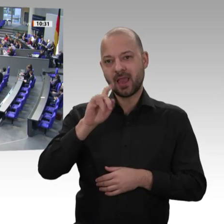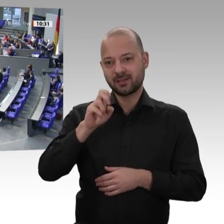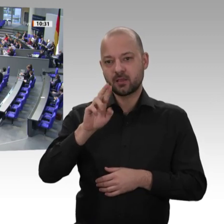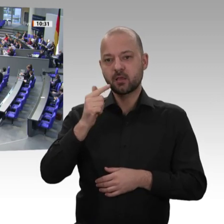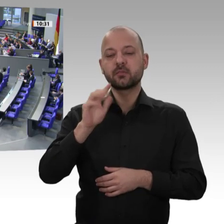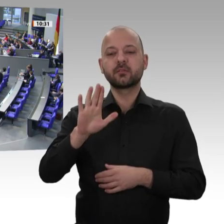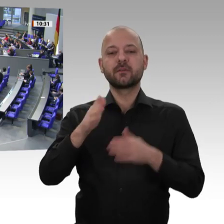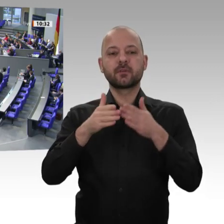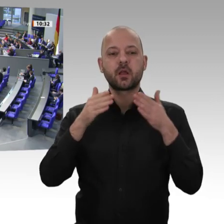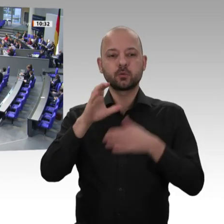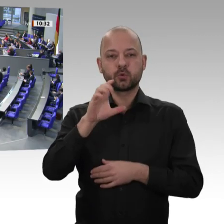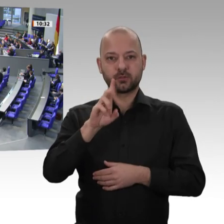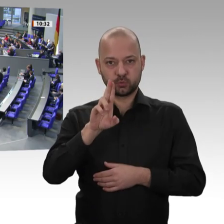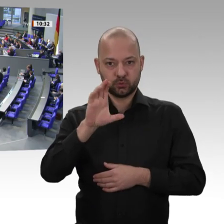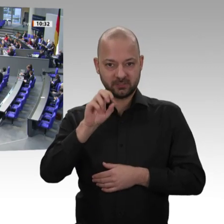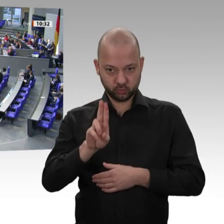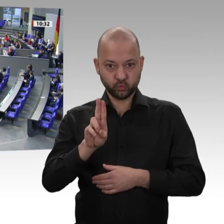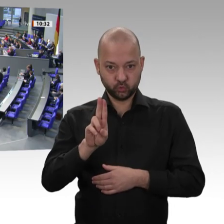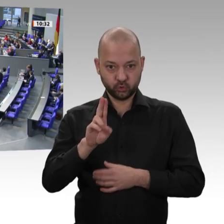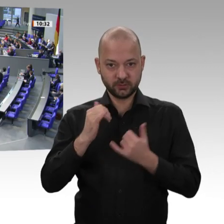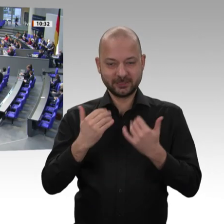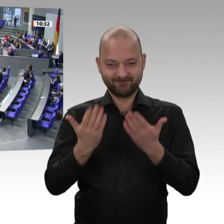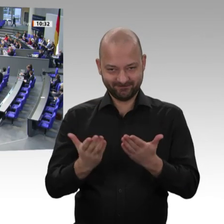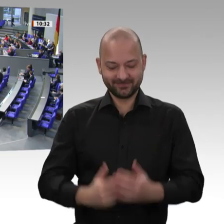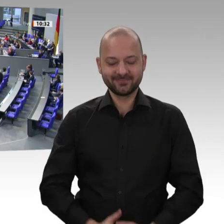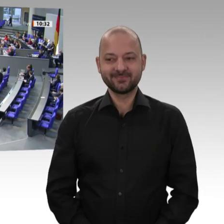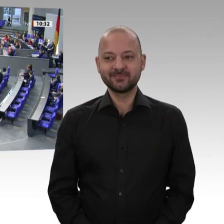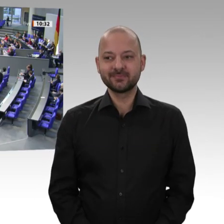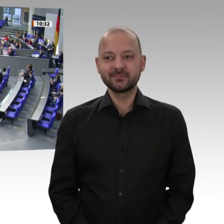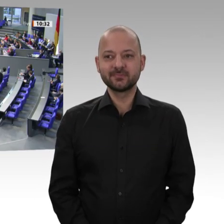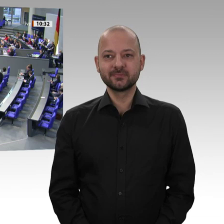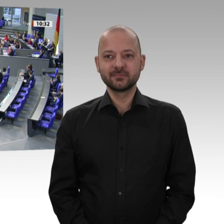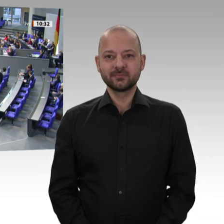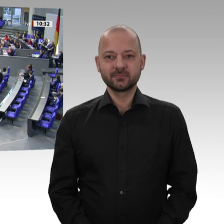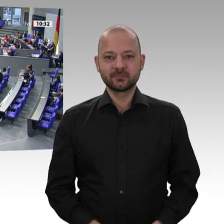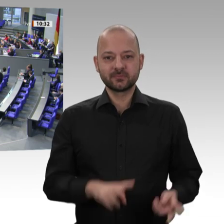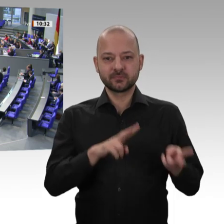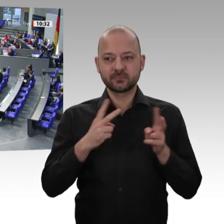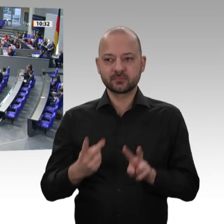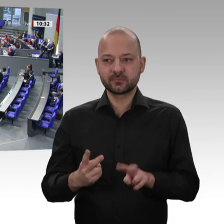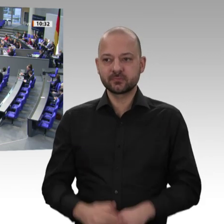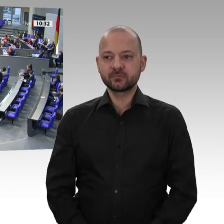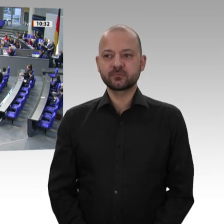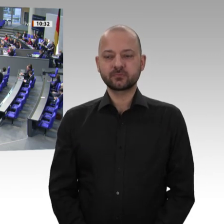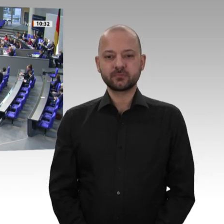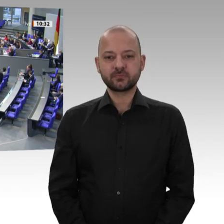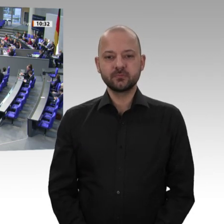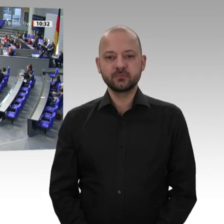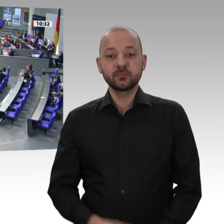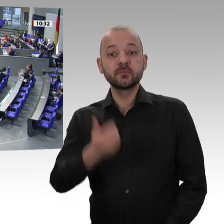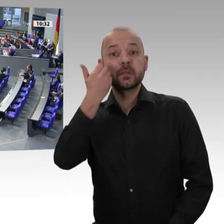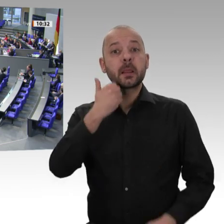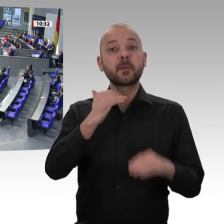sein. Rassismus soll keine andere Familie mehr zerstören. Das sind die Worte der Mutter